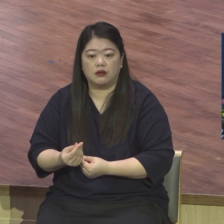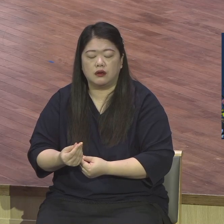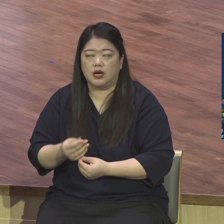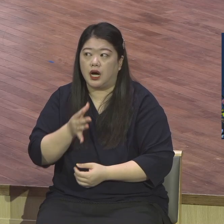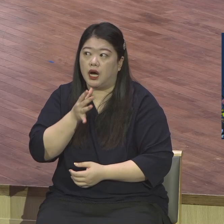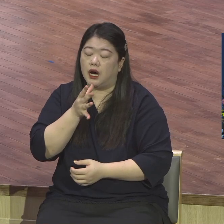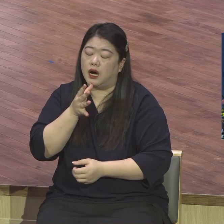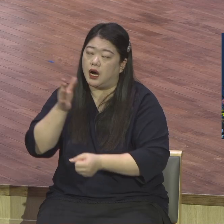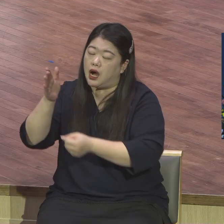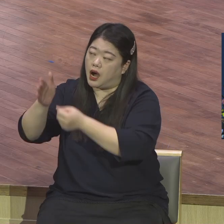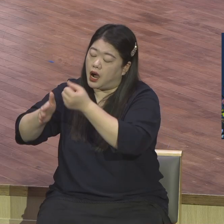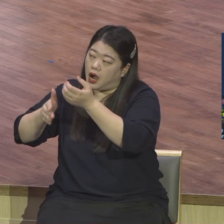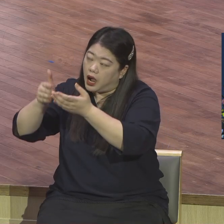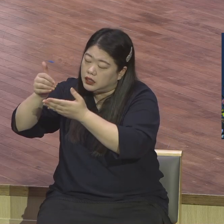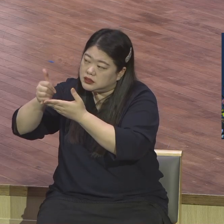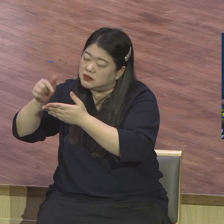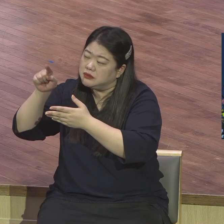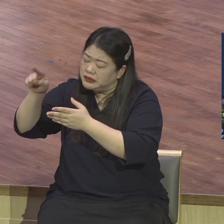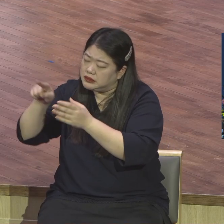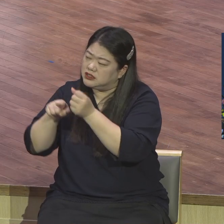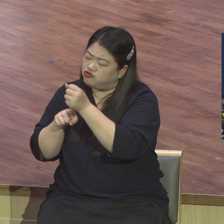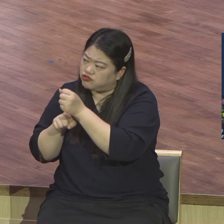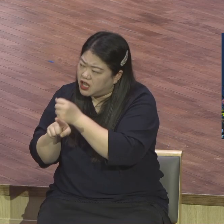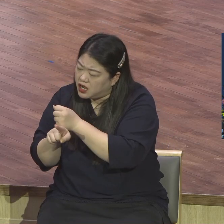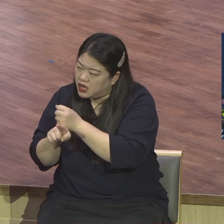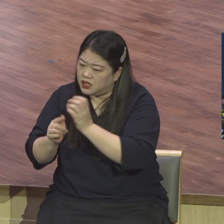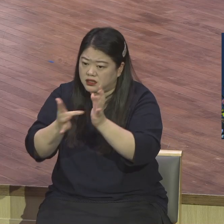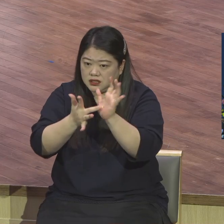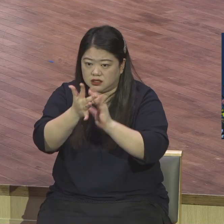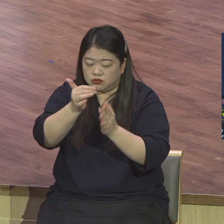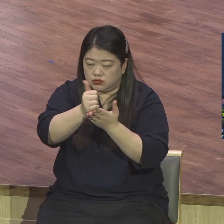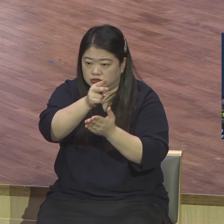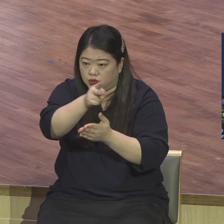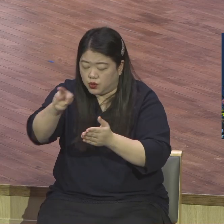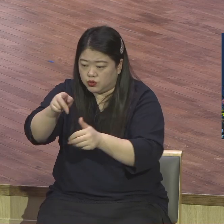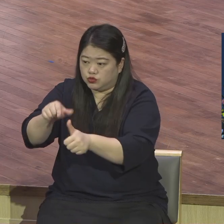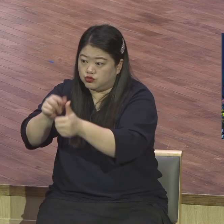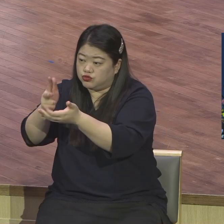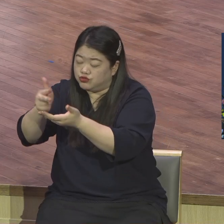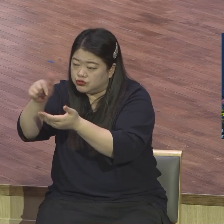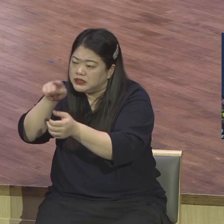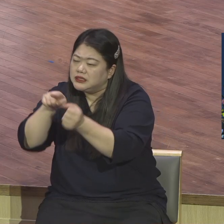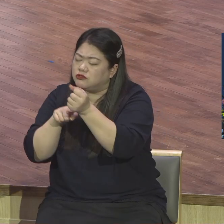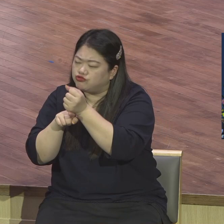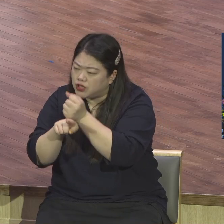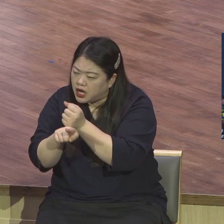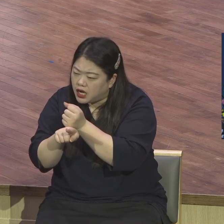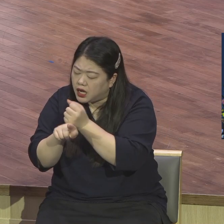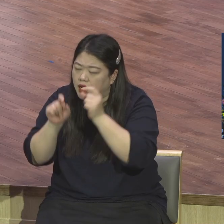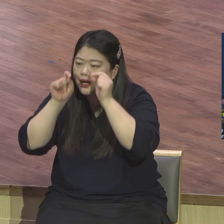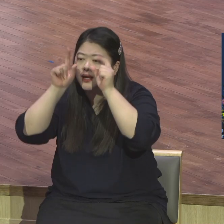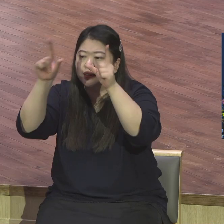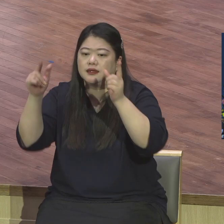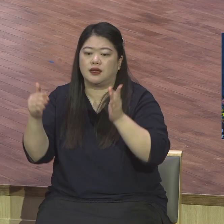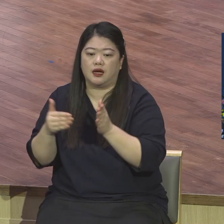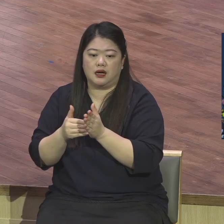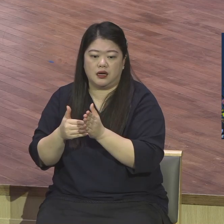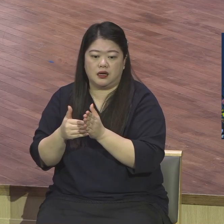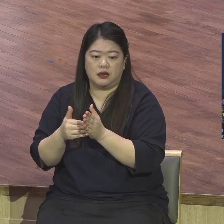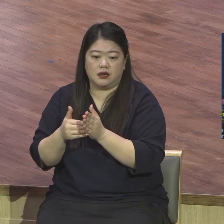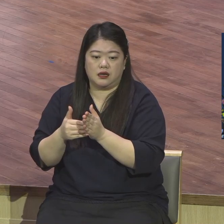것을 알게 되고 예수께서 나의 구주이신 것을 알게 되었다. 십자가 믿어.